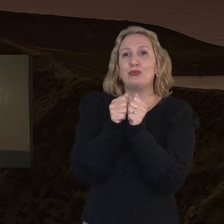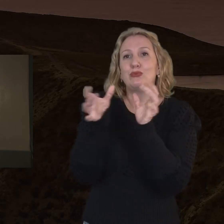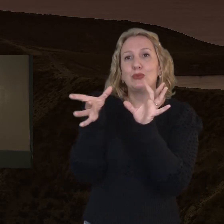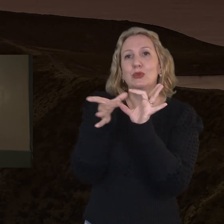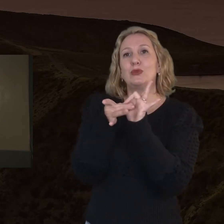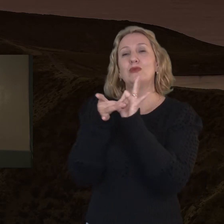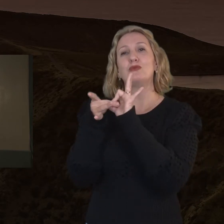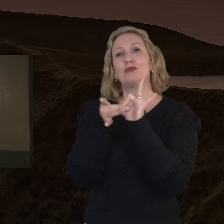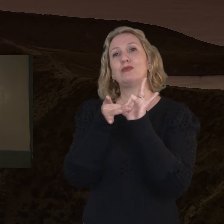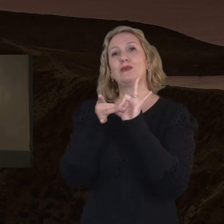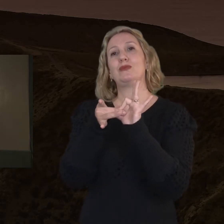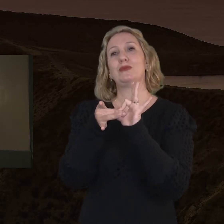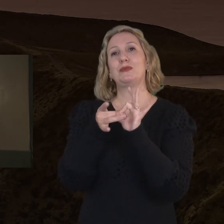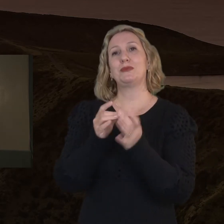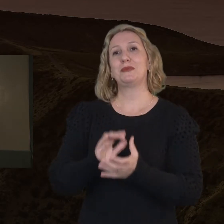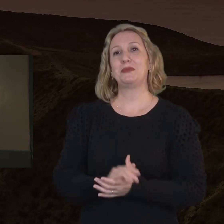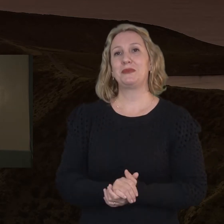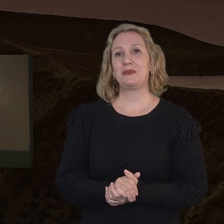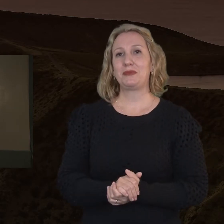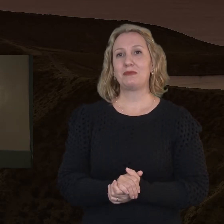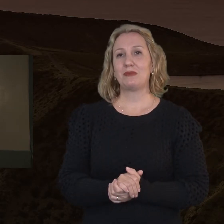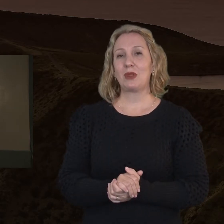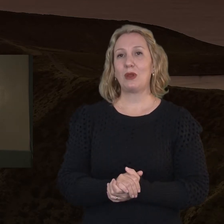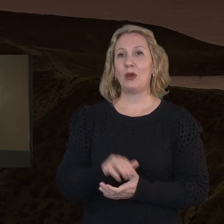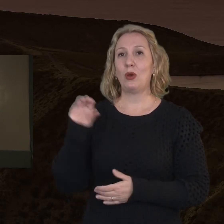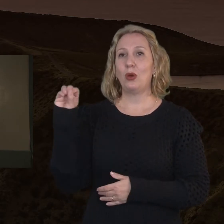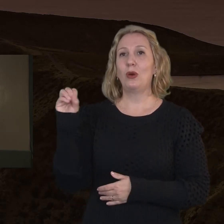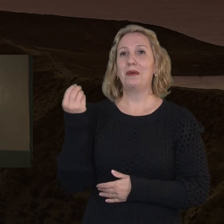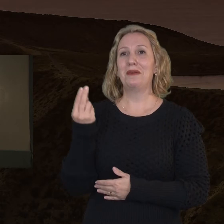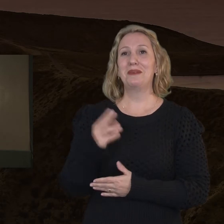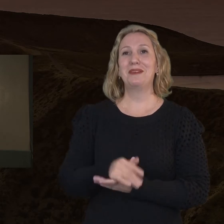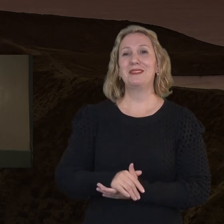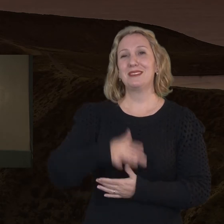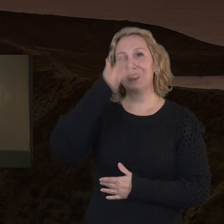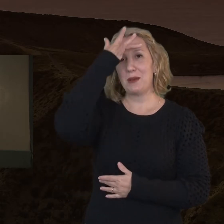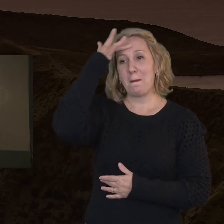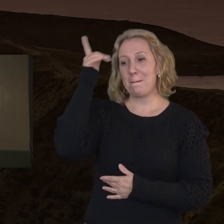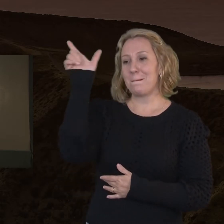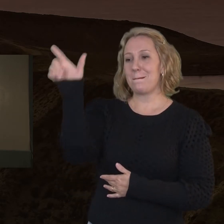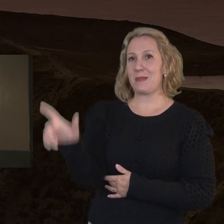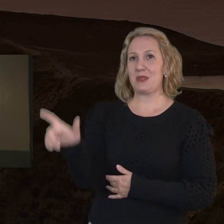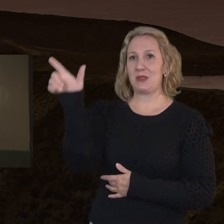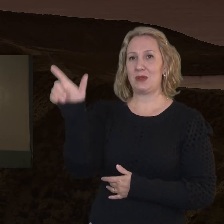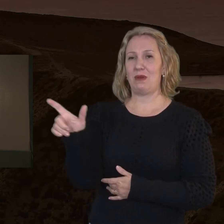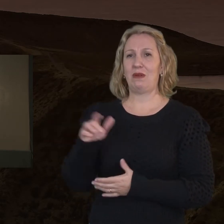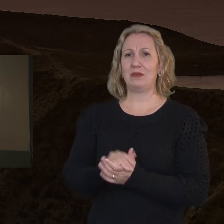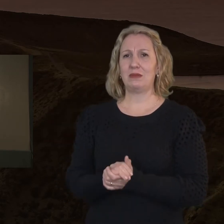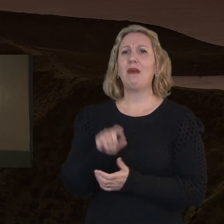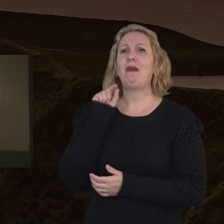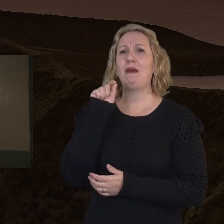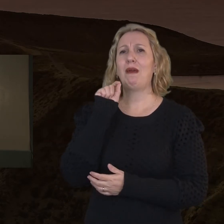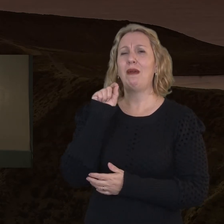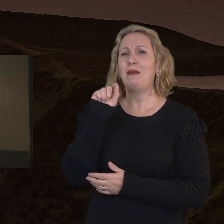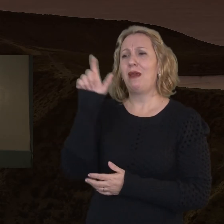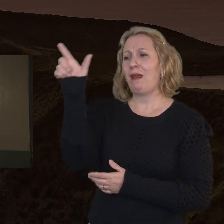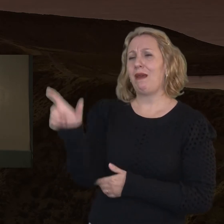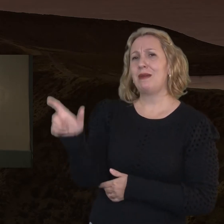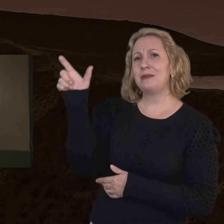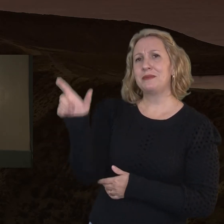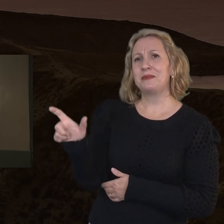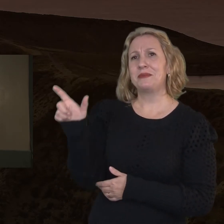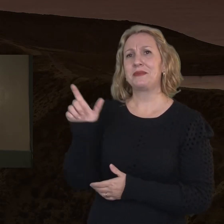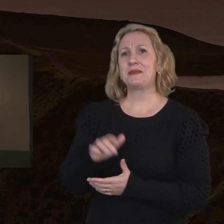tá sobre o princípio unificador ou uma pessoa no nosso caso aqui é uma pessoa que essa pessoa a